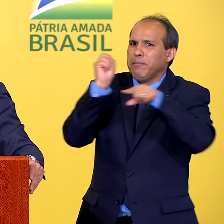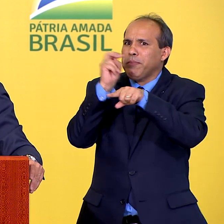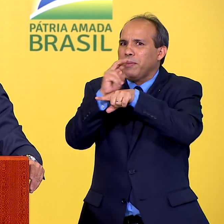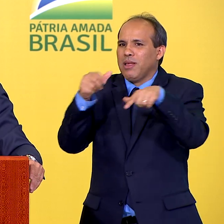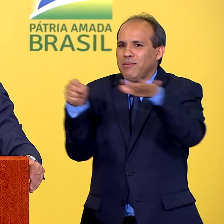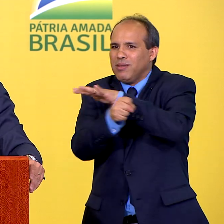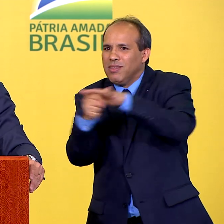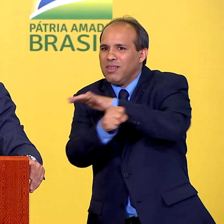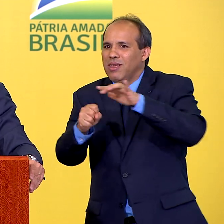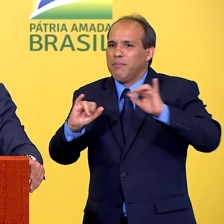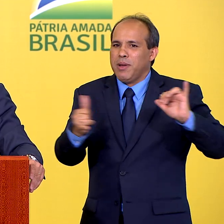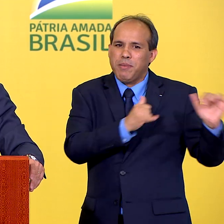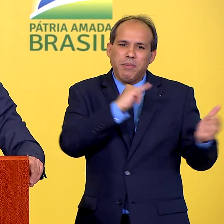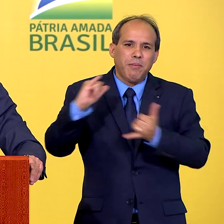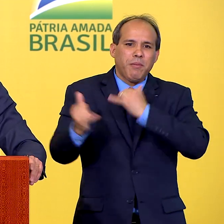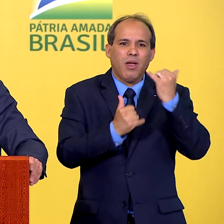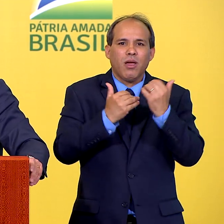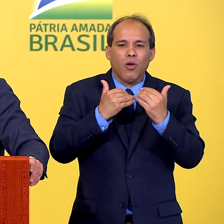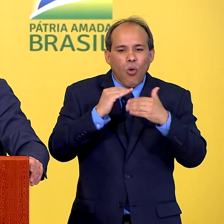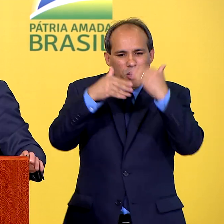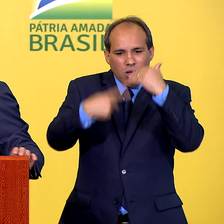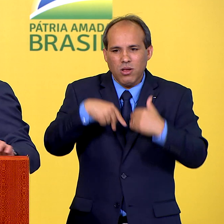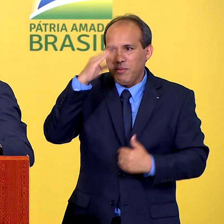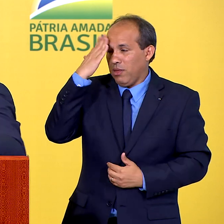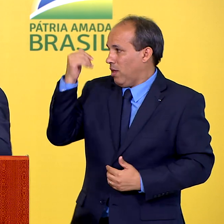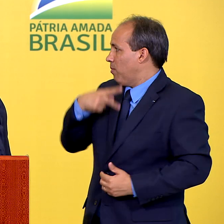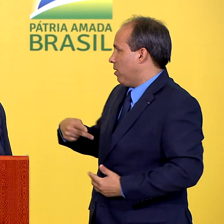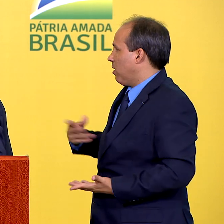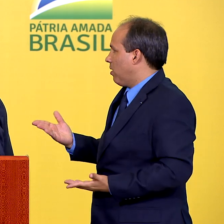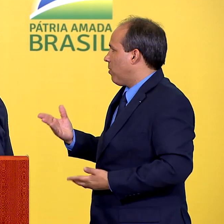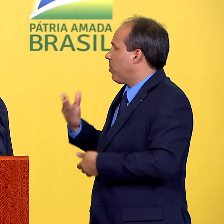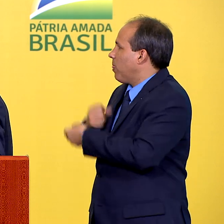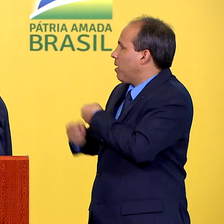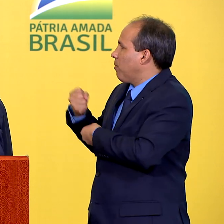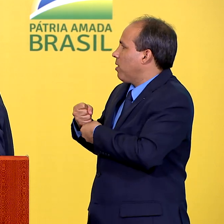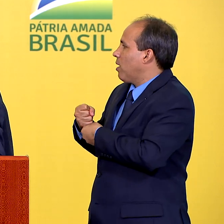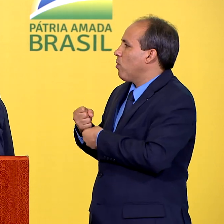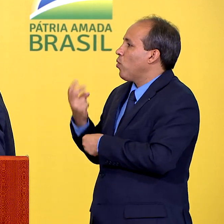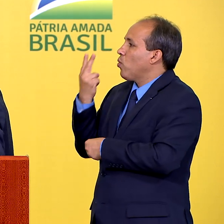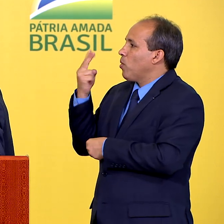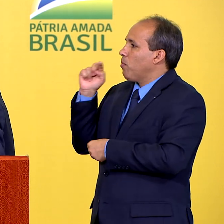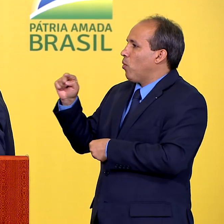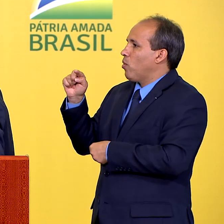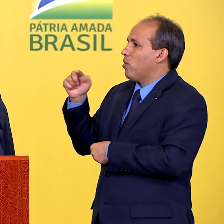empregos continuem realizando no Brasil. Presidente, ano passado,